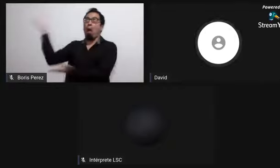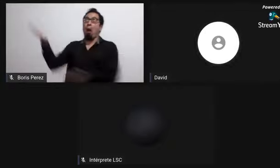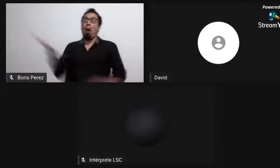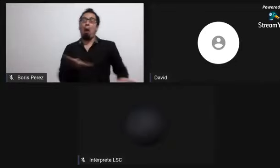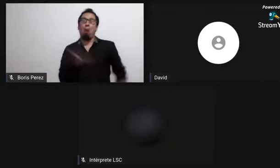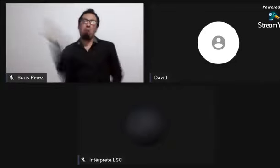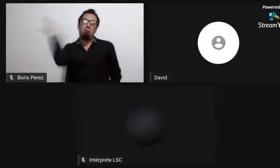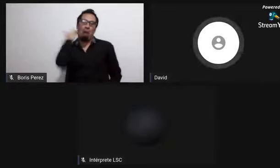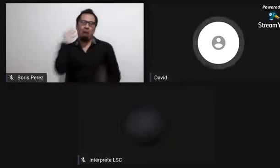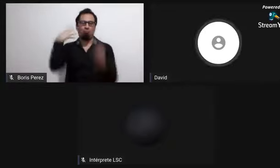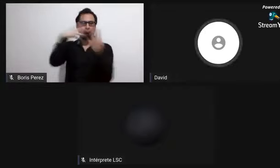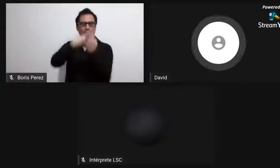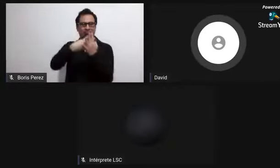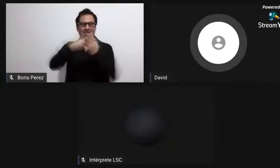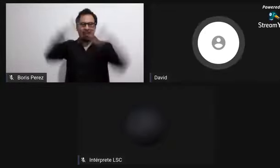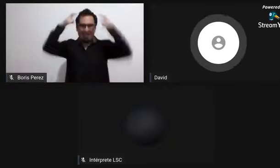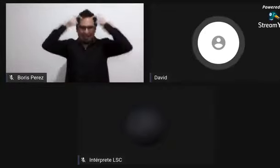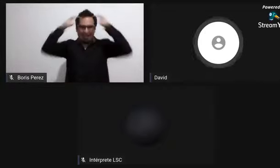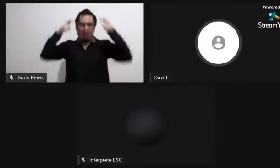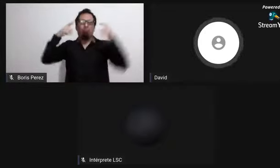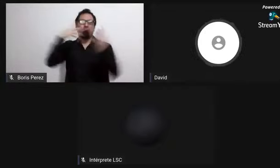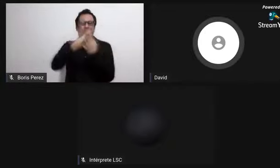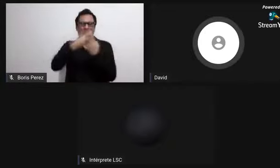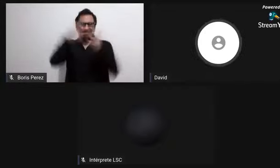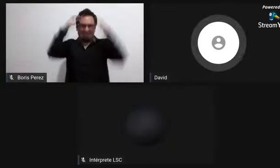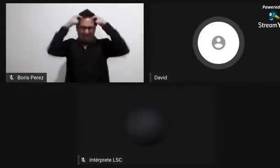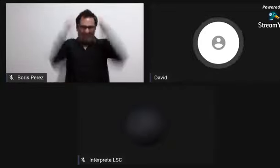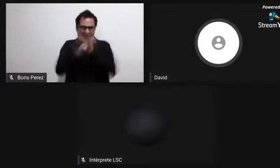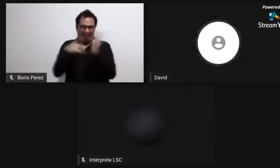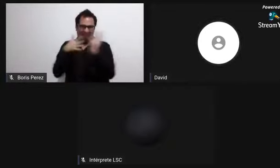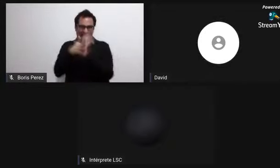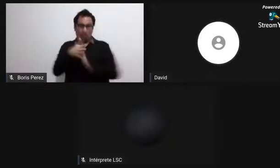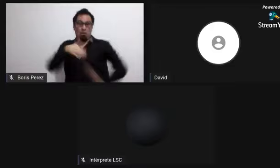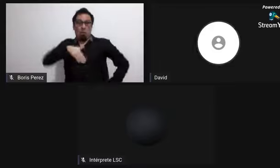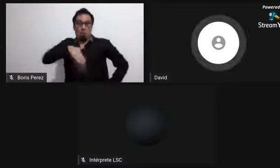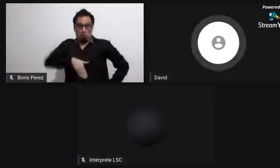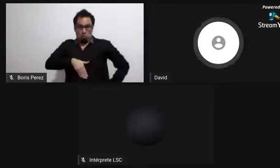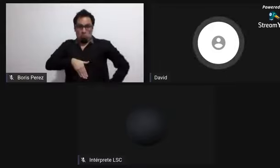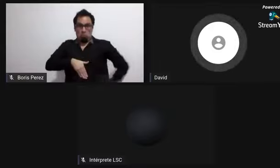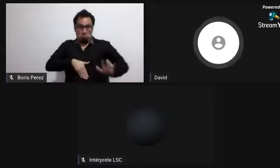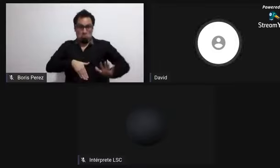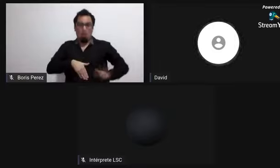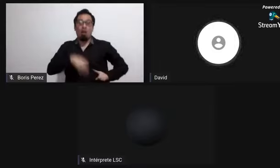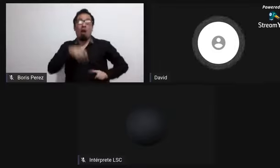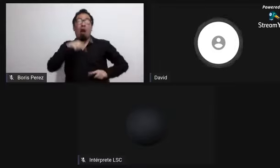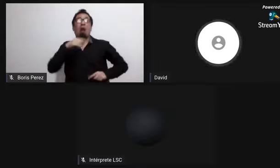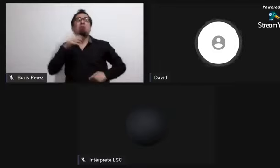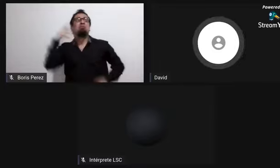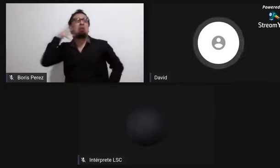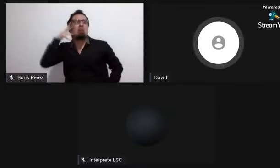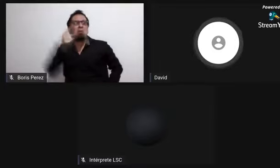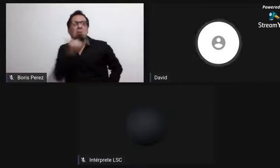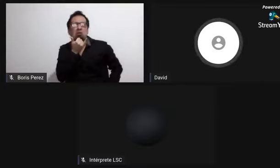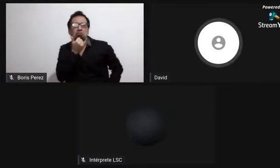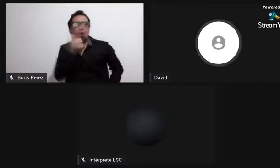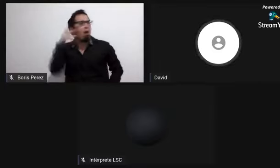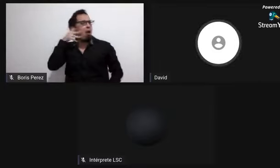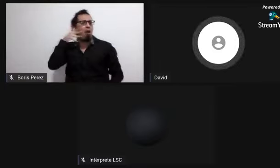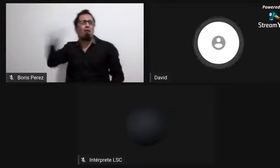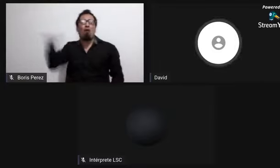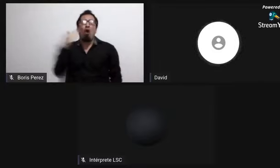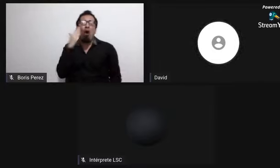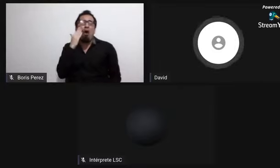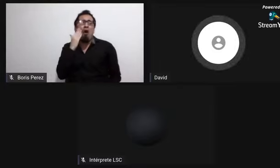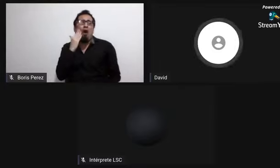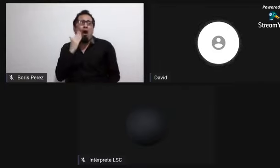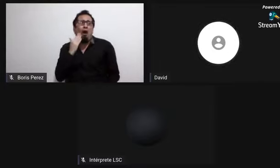aliados y logra ganar enemigos para España, cosa que finalmente resulta en que